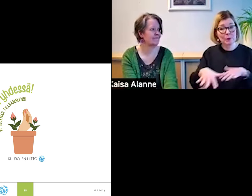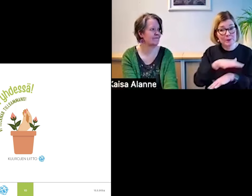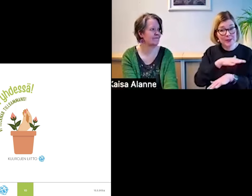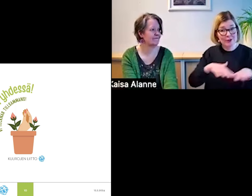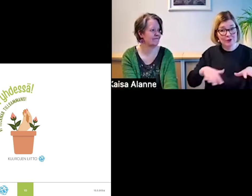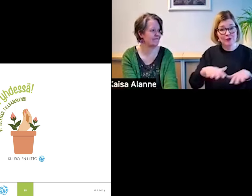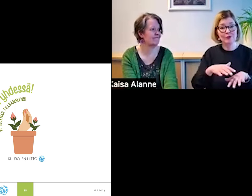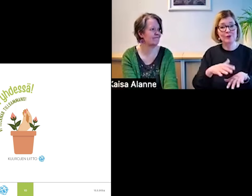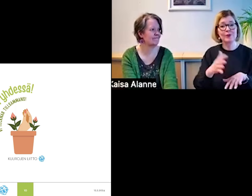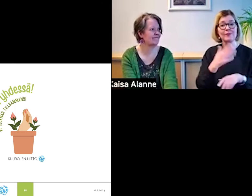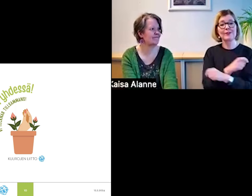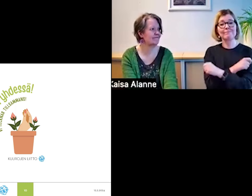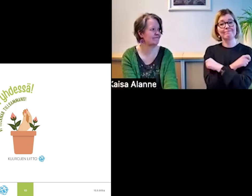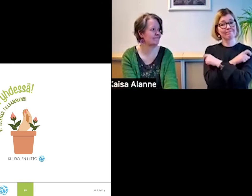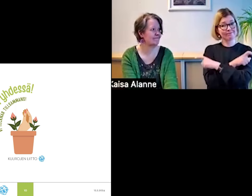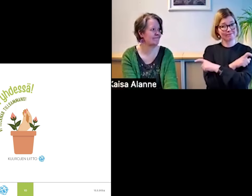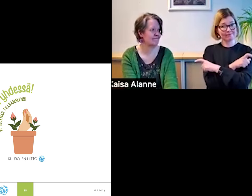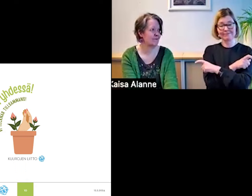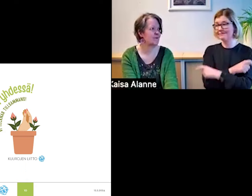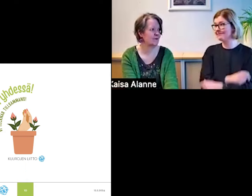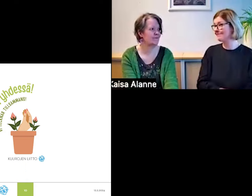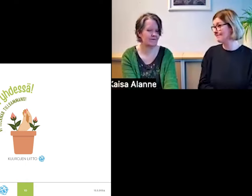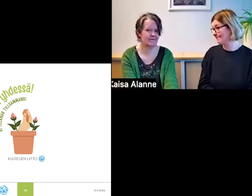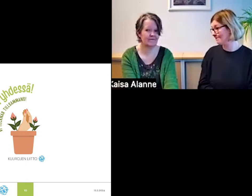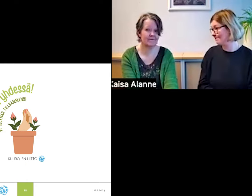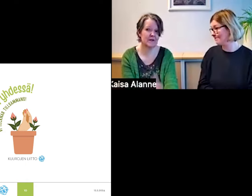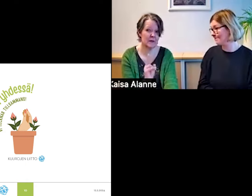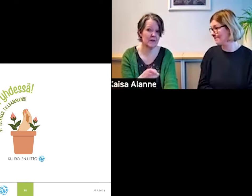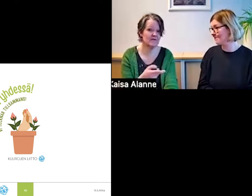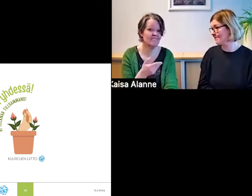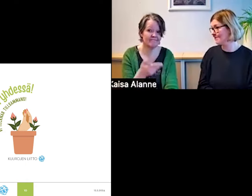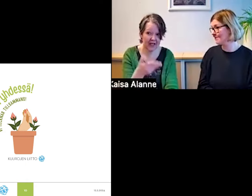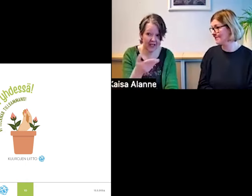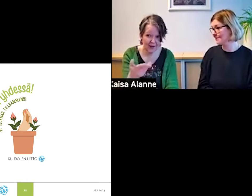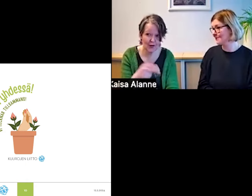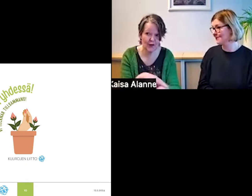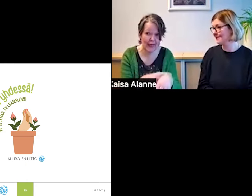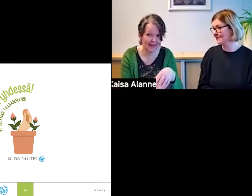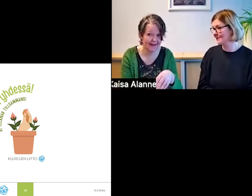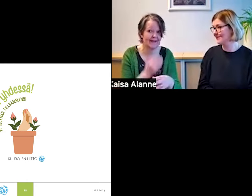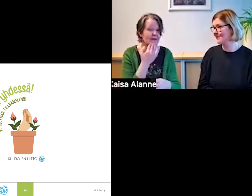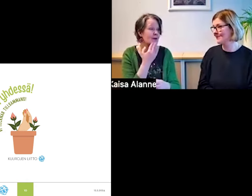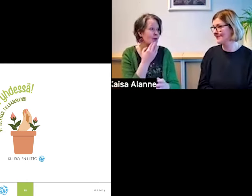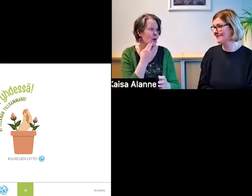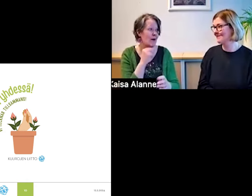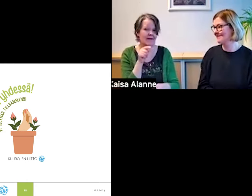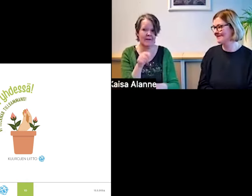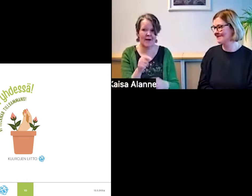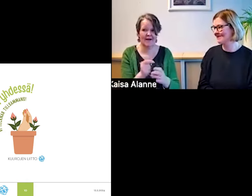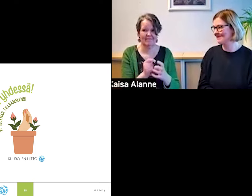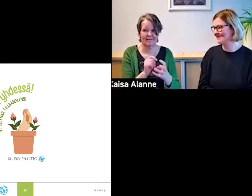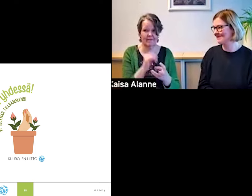nuorille hyvän ja vahvan viittomakielisen ympäristön, ja he ovat vahvoja viittojia.